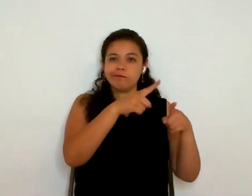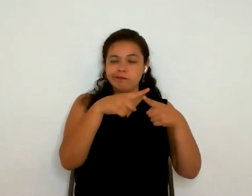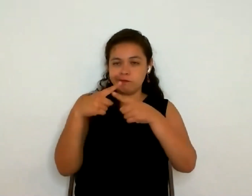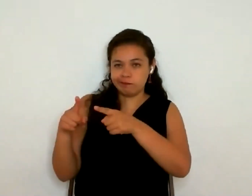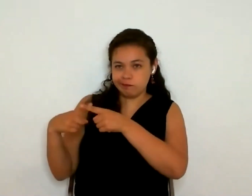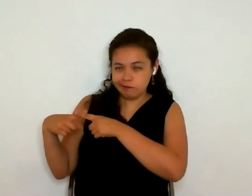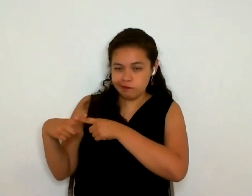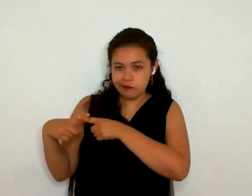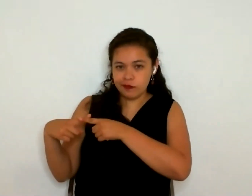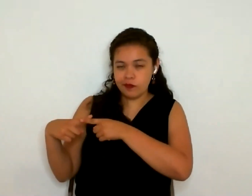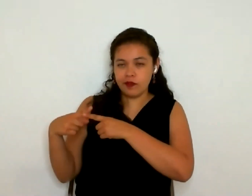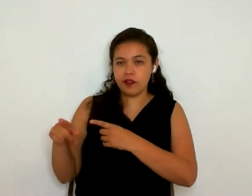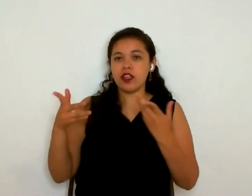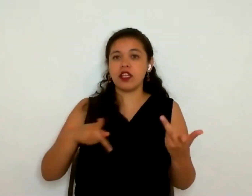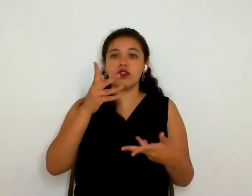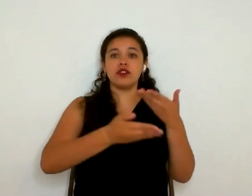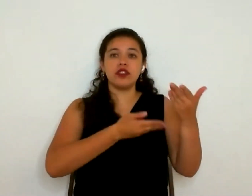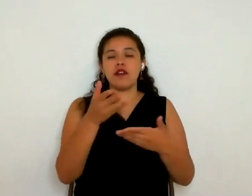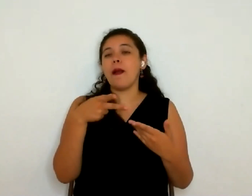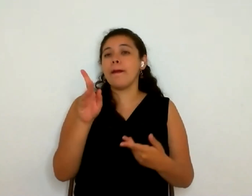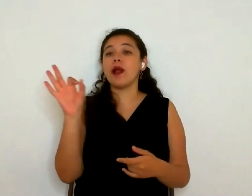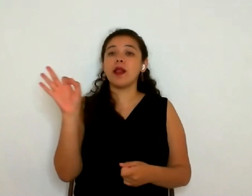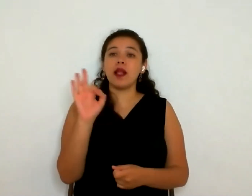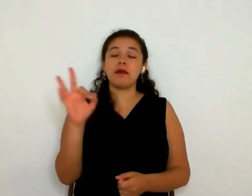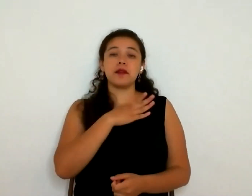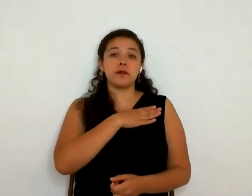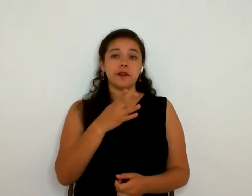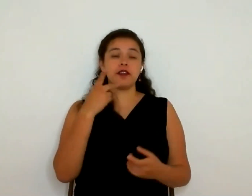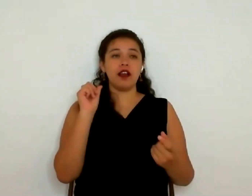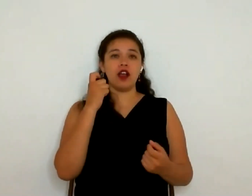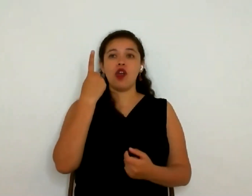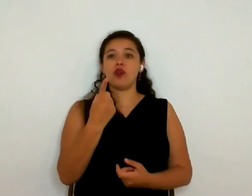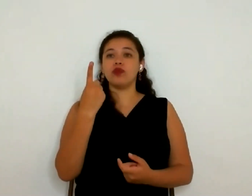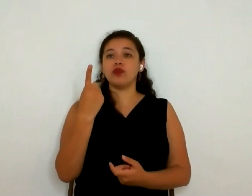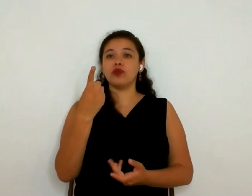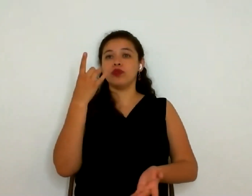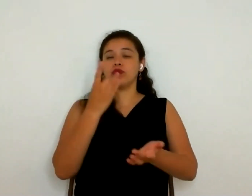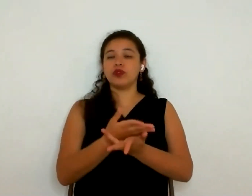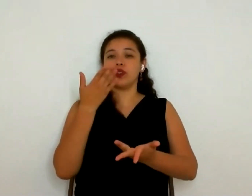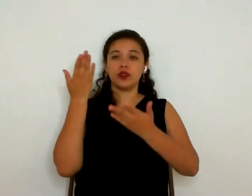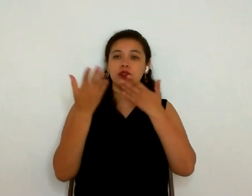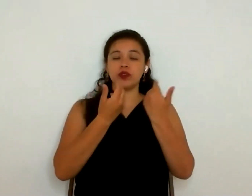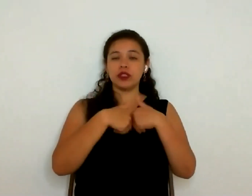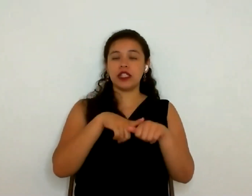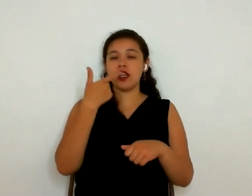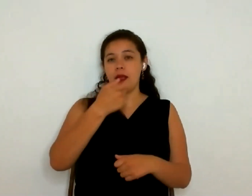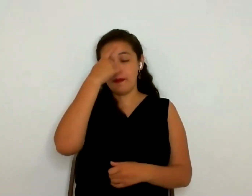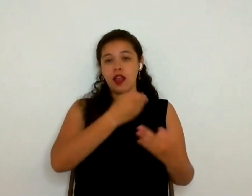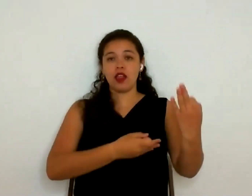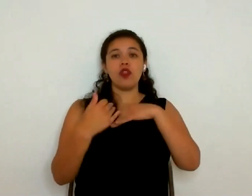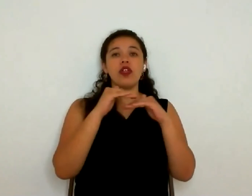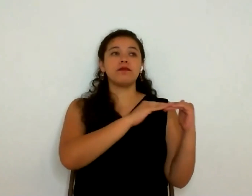y de los servicios pero no sé si sería bueno que tuvieran un solo estudio socioeconómico para todas las